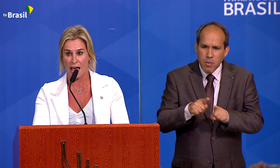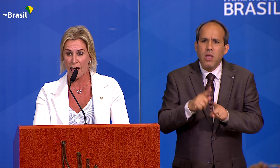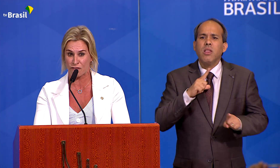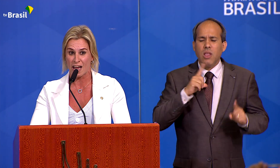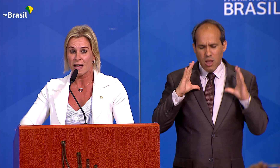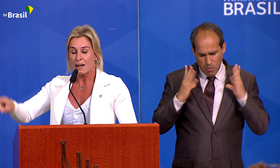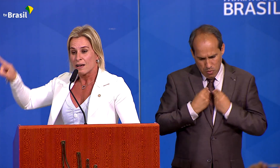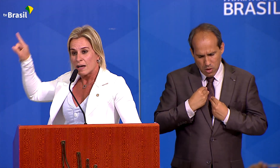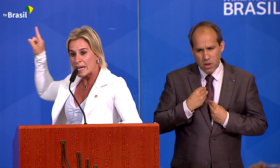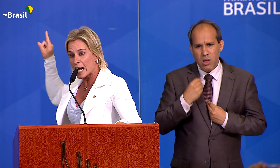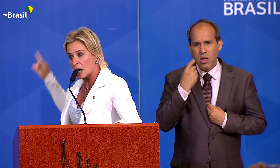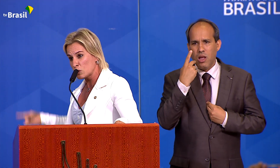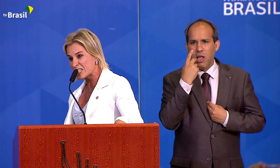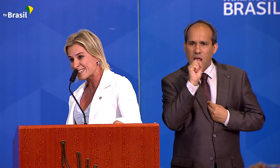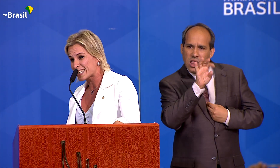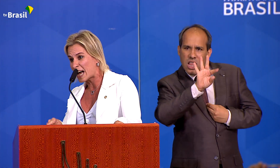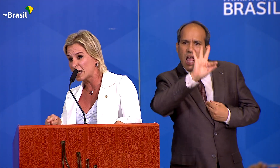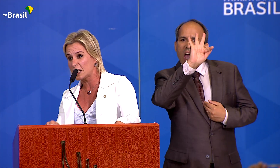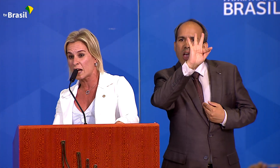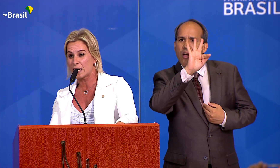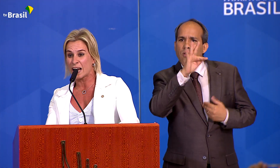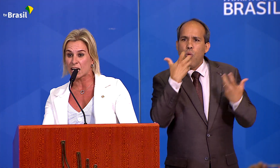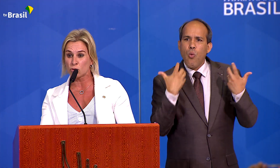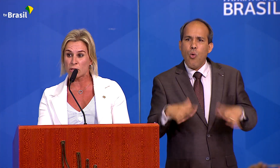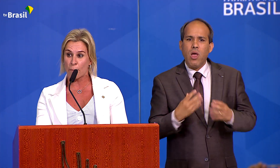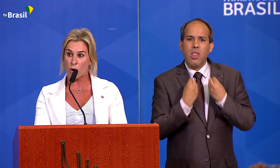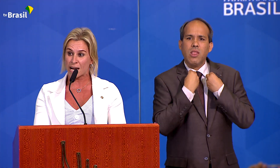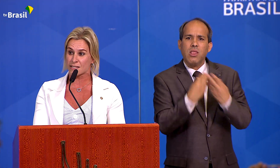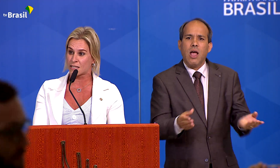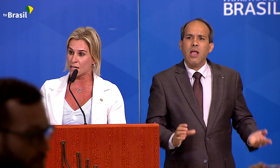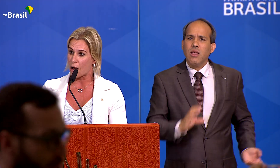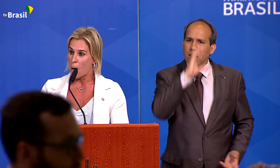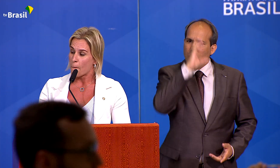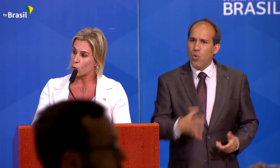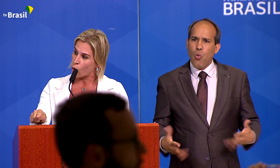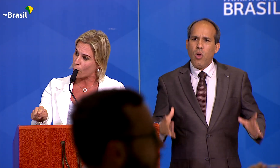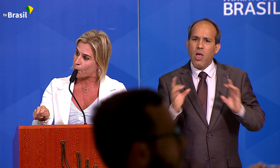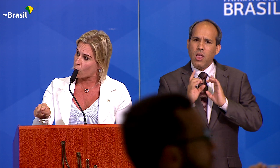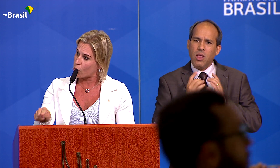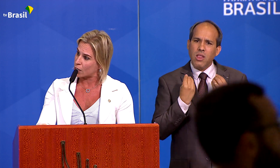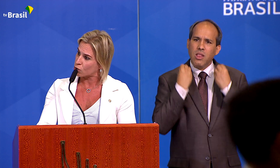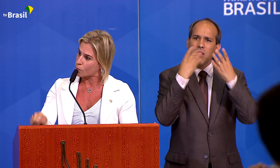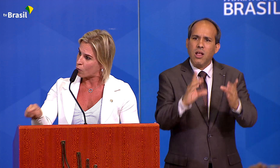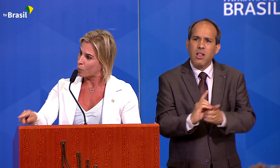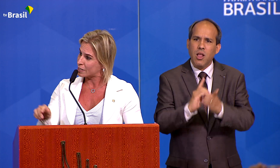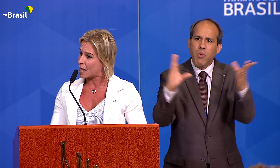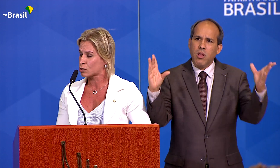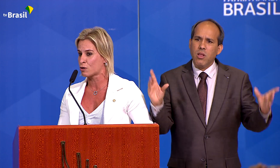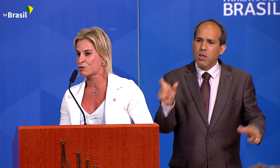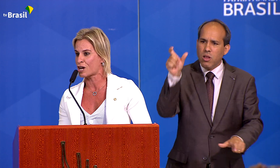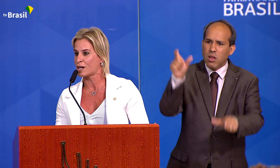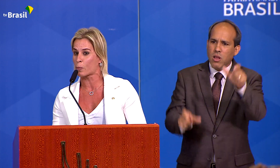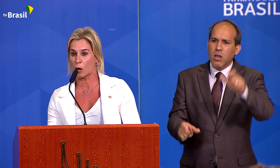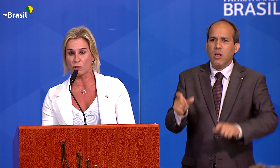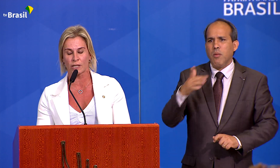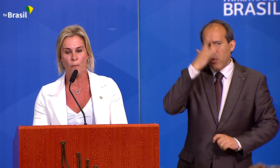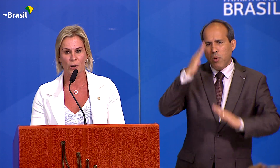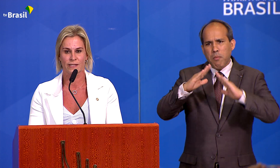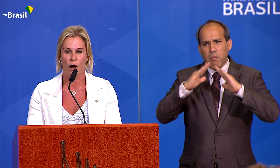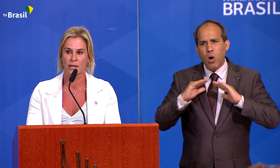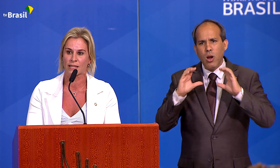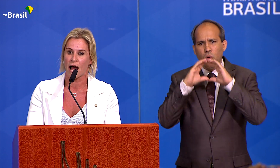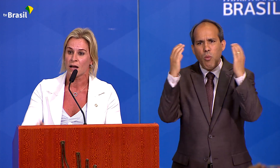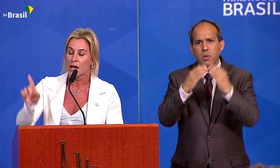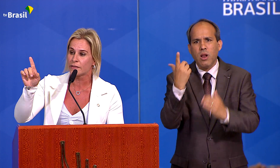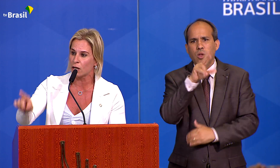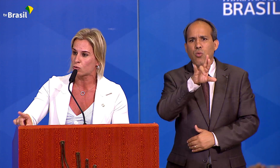Ministro do STF negando de cidadania negando o democracia por um compra um morador de uma comunidade no Rio de Janeiro